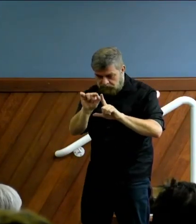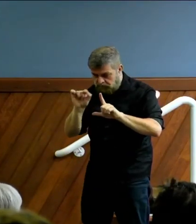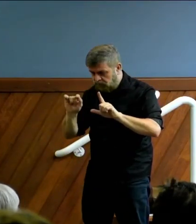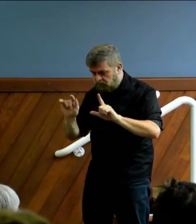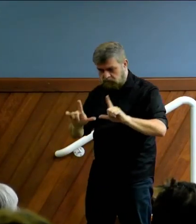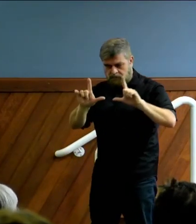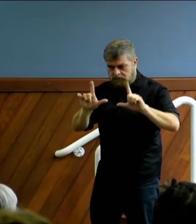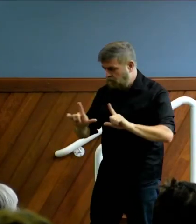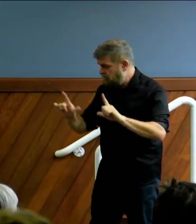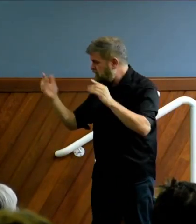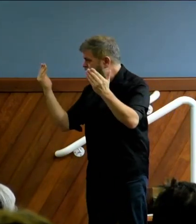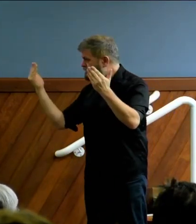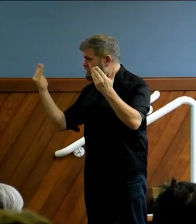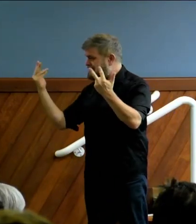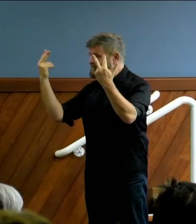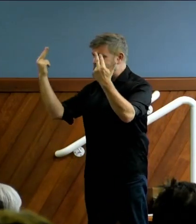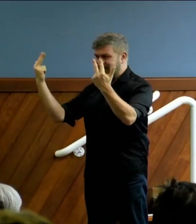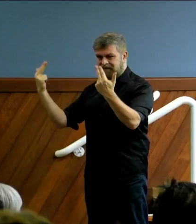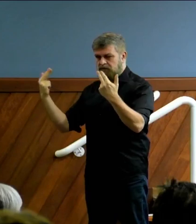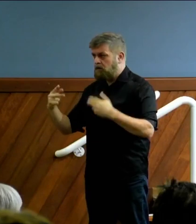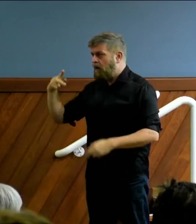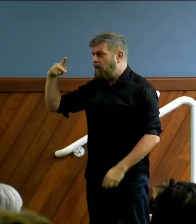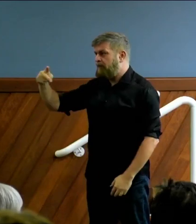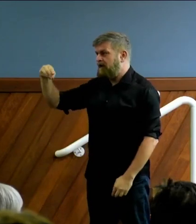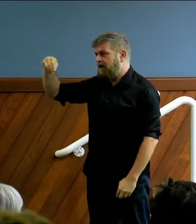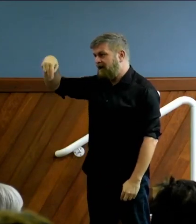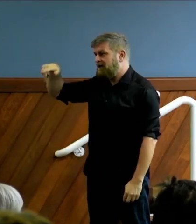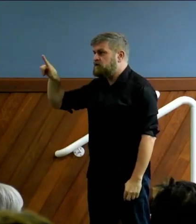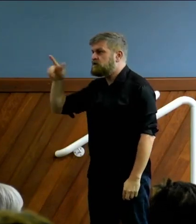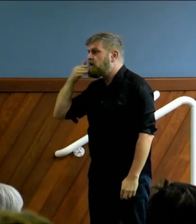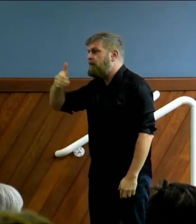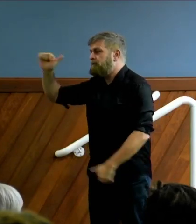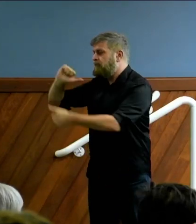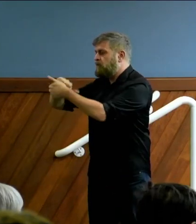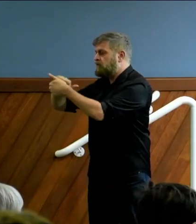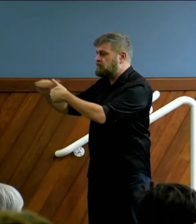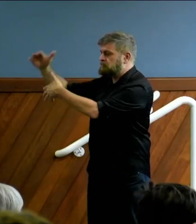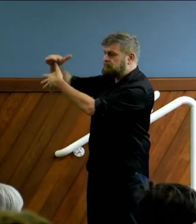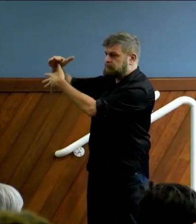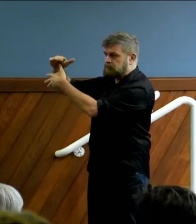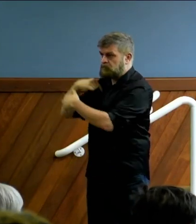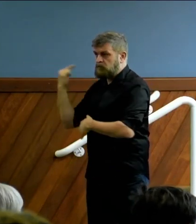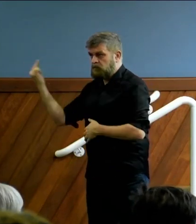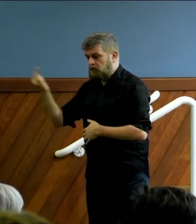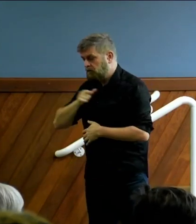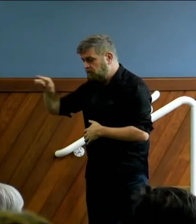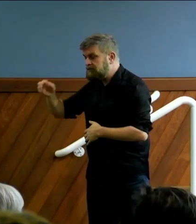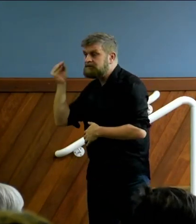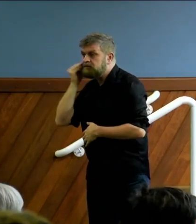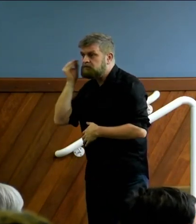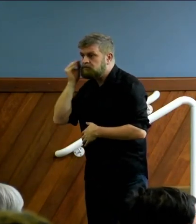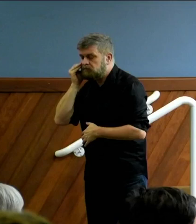né? A gente abre, é a mesma coisa, se não o PNG melhor na qualidade. Então a gente tem optado agora por fazer testes